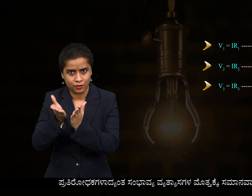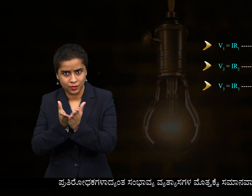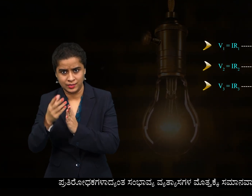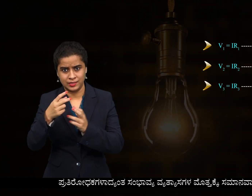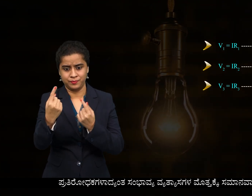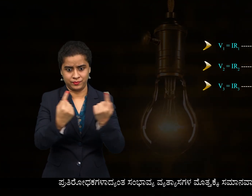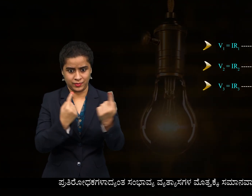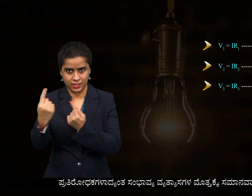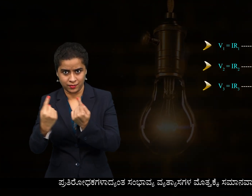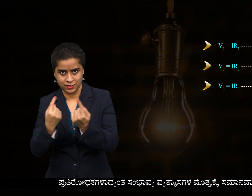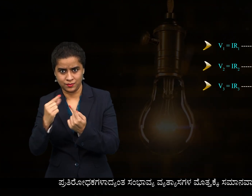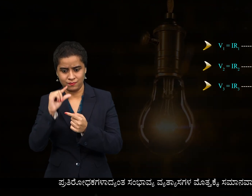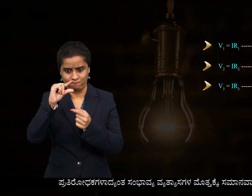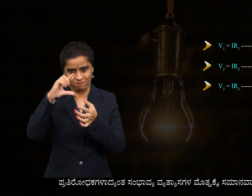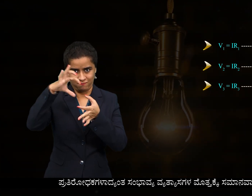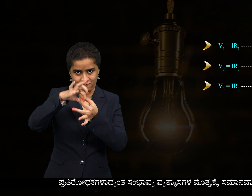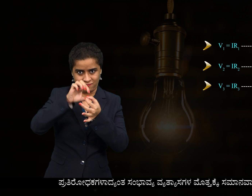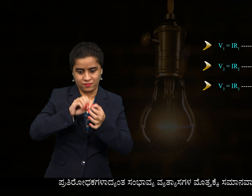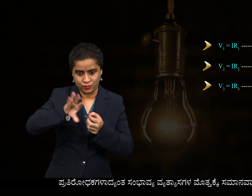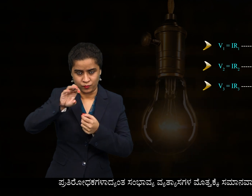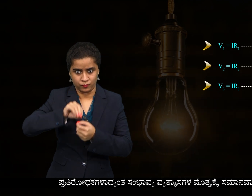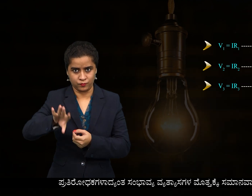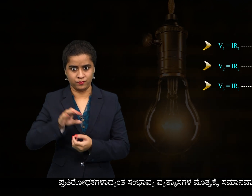ವ್ಯತ್ಯಾಸಗಳ ಮೊತ್ತಕ್ಕೆ ಸಮಾನವಾಗಿರುತ್ತವೆ.